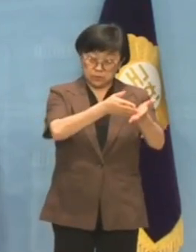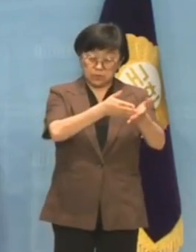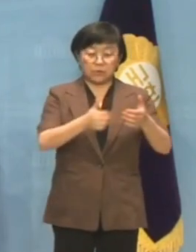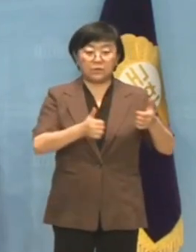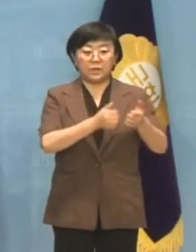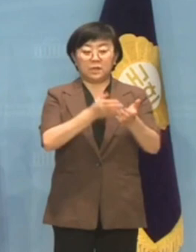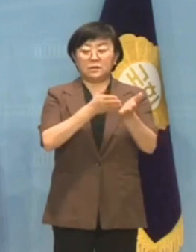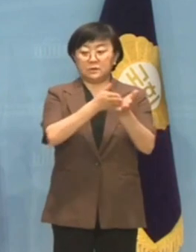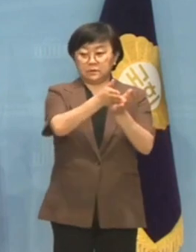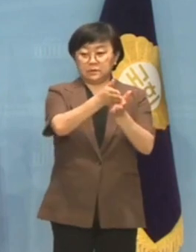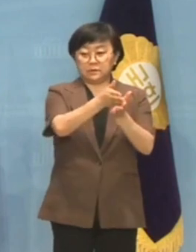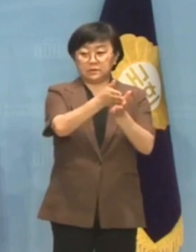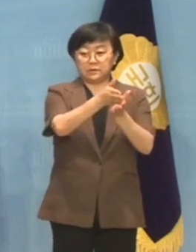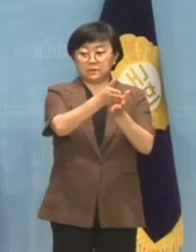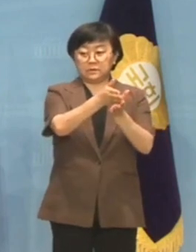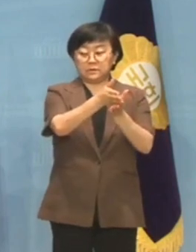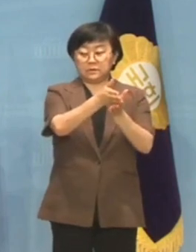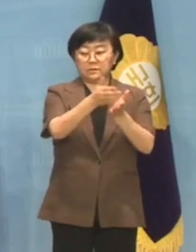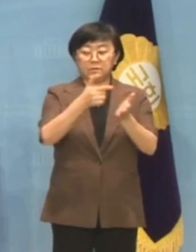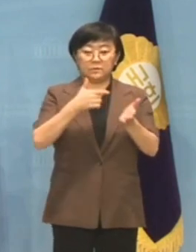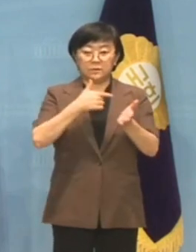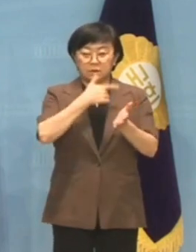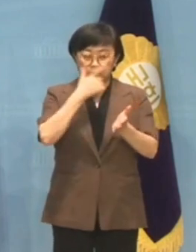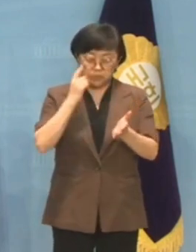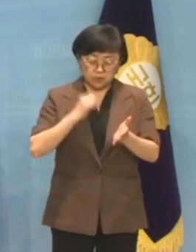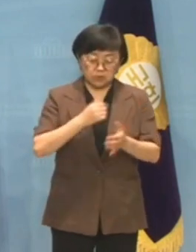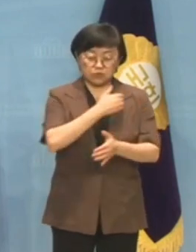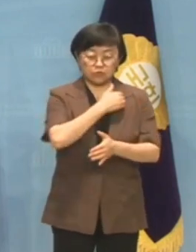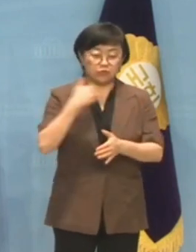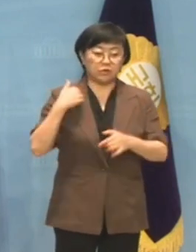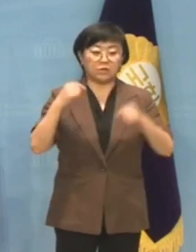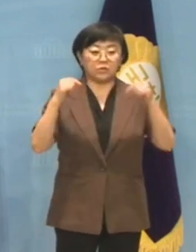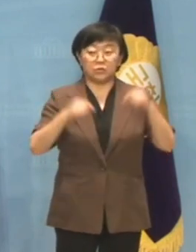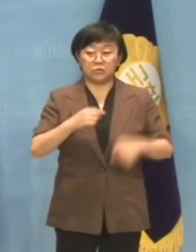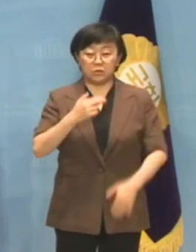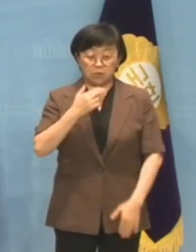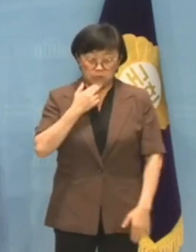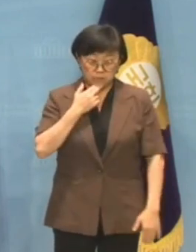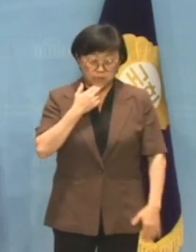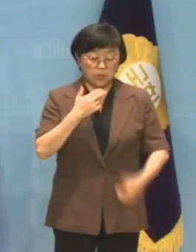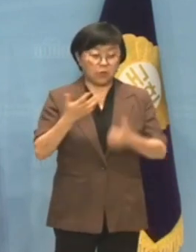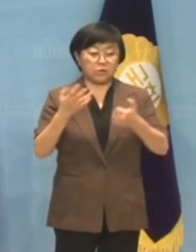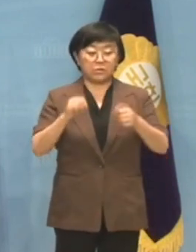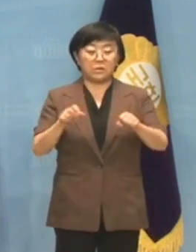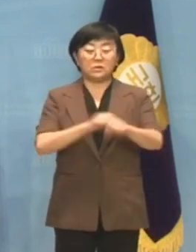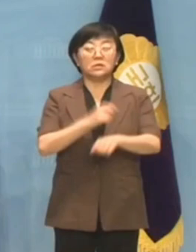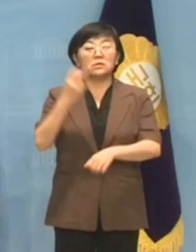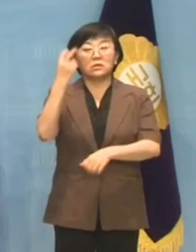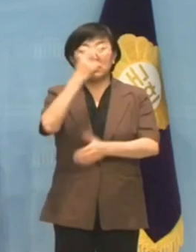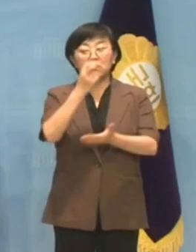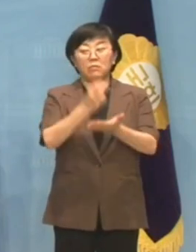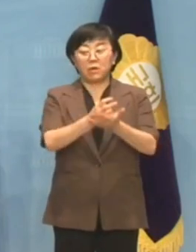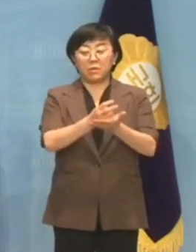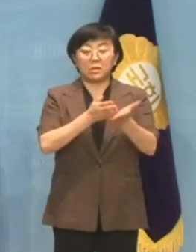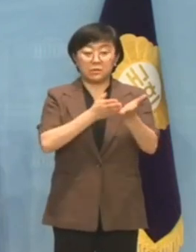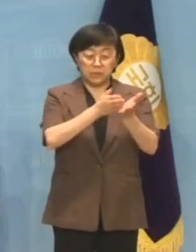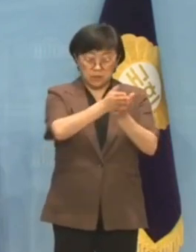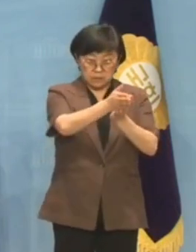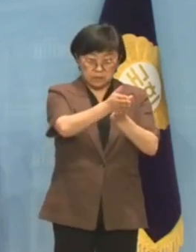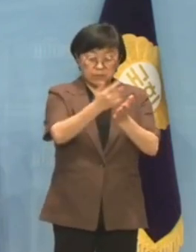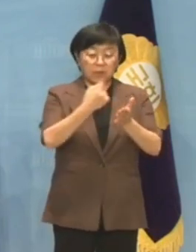회의를 강행한 것도 모자라 충분한 논의조차 없이 50억 클럽 특검 법안을